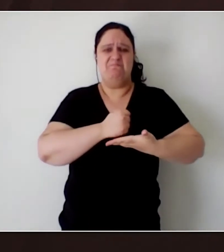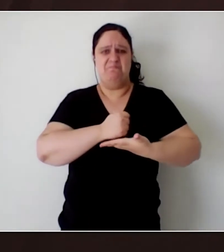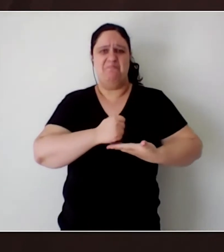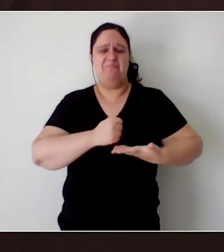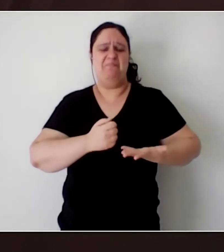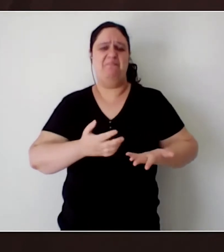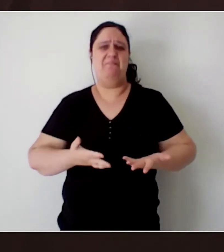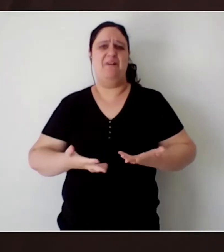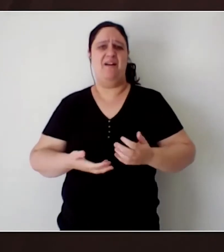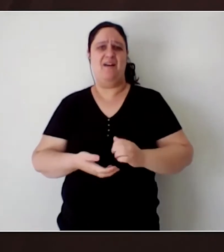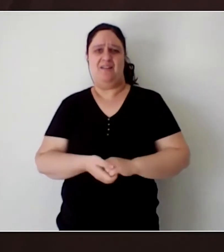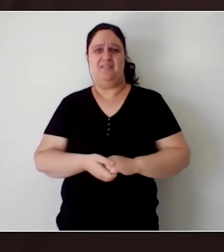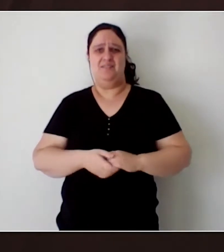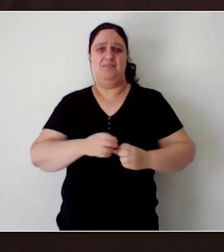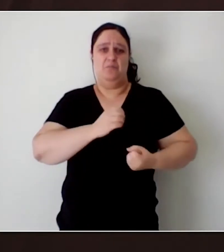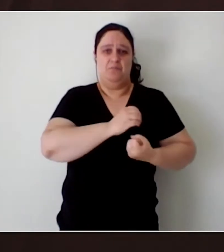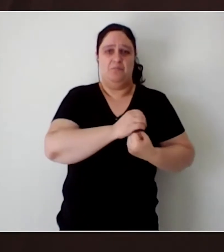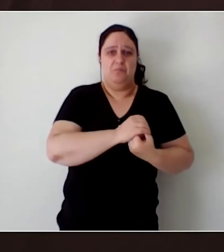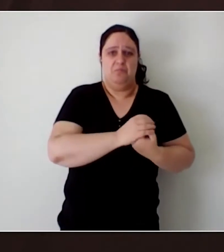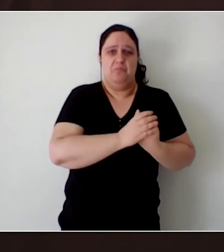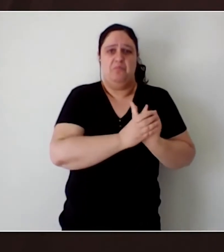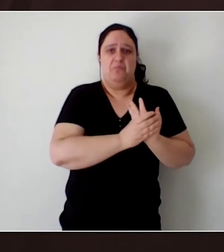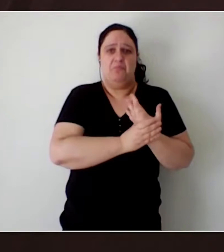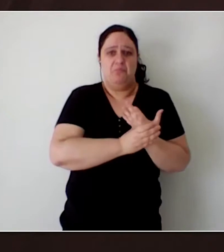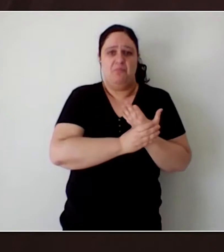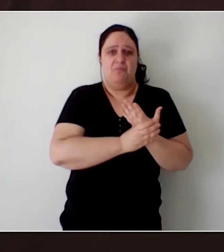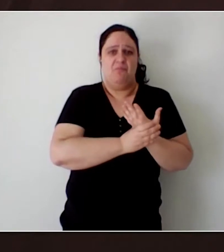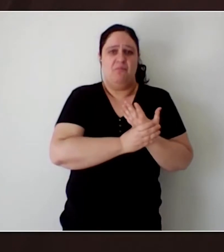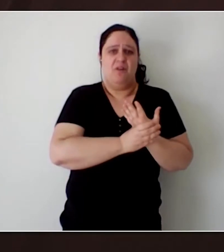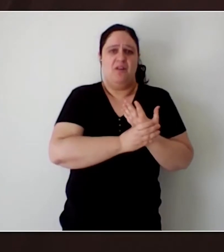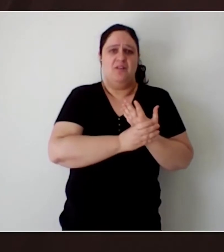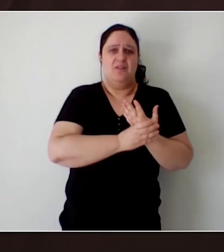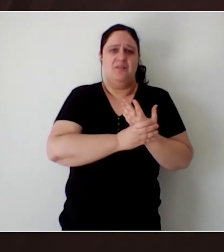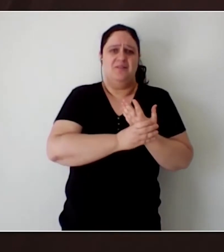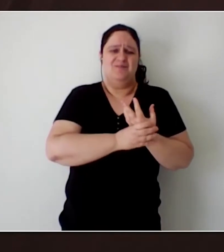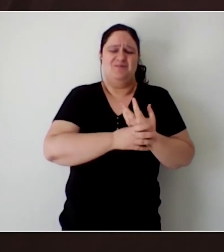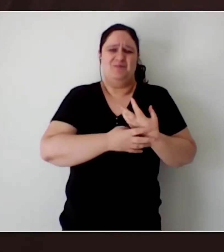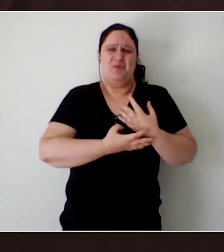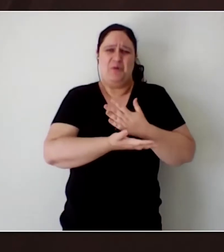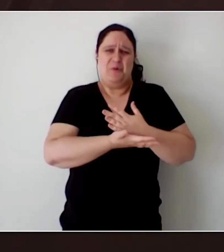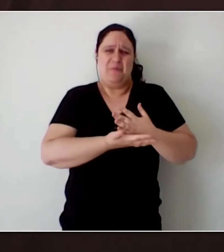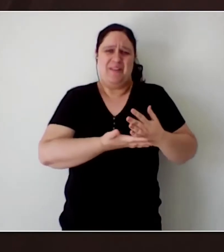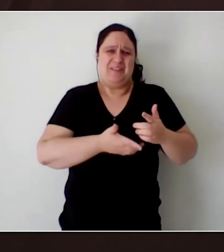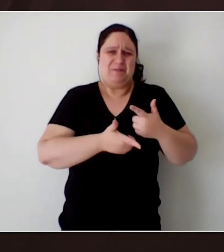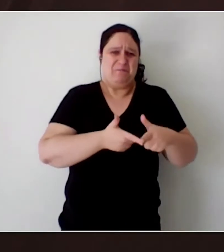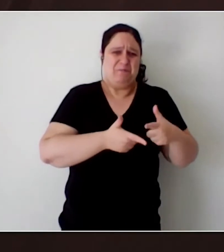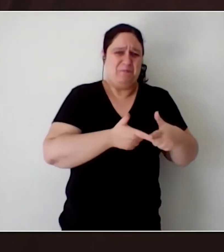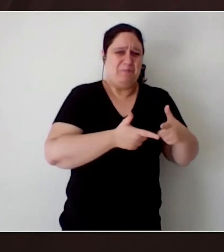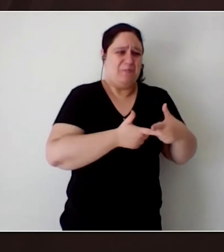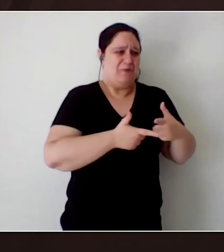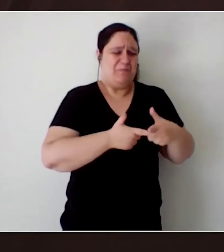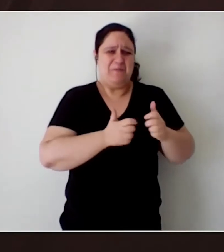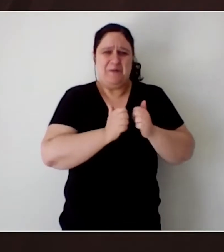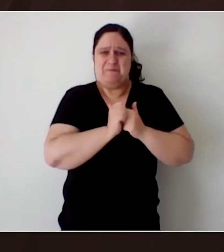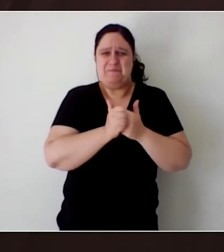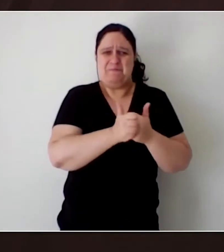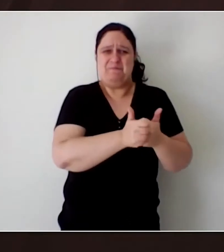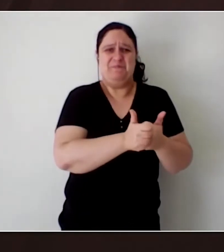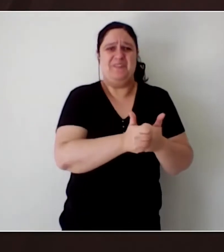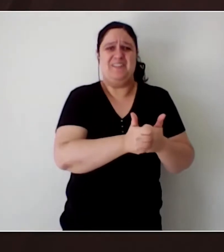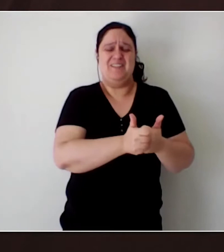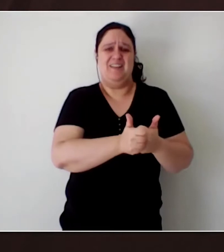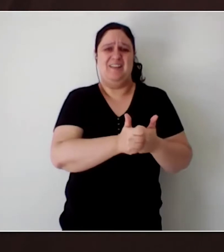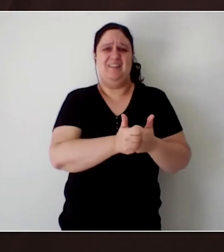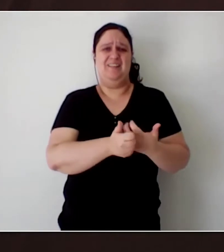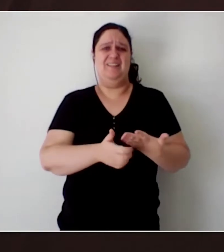essa planta nasce de pouca duração, né? Quando chega a angústia ou perseguição por causa da palavra, um pouquinho de perseguição, um